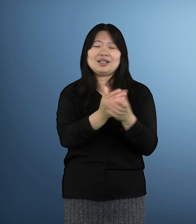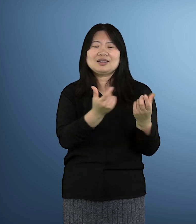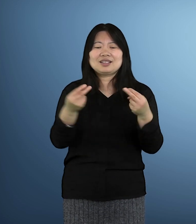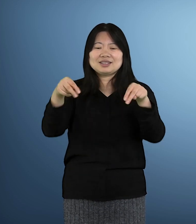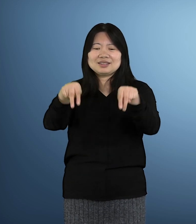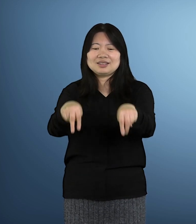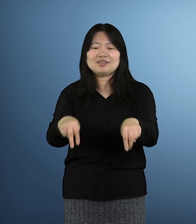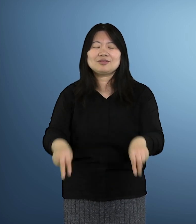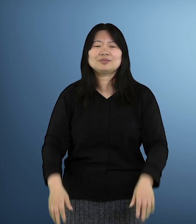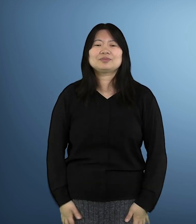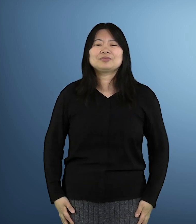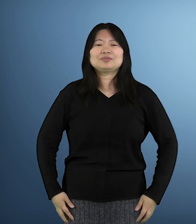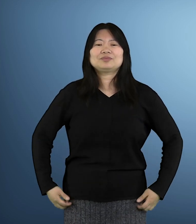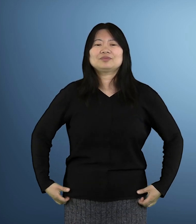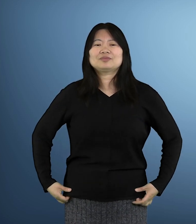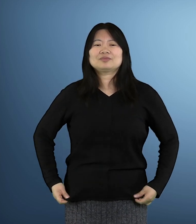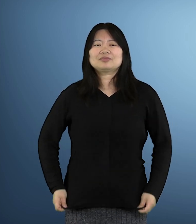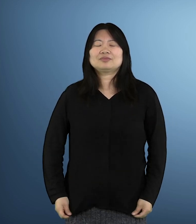다 일어나십시다.